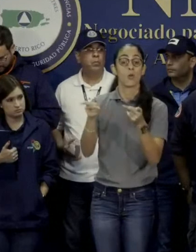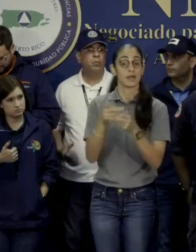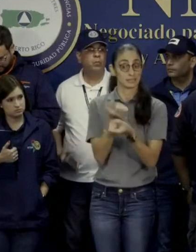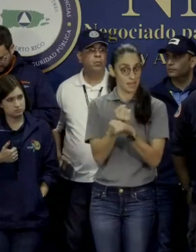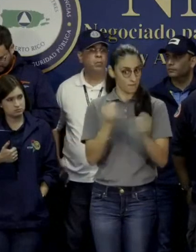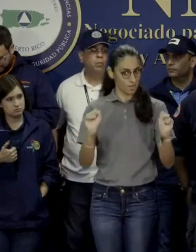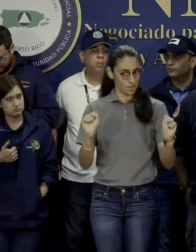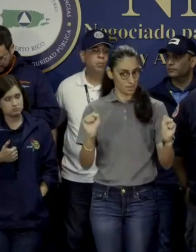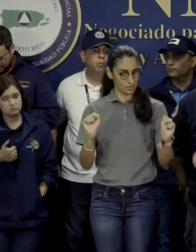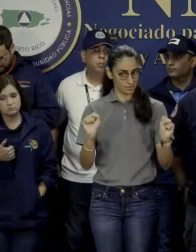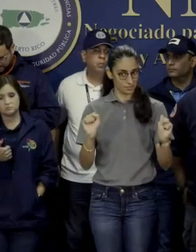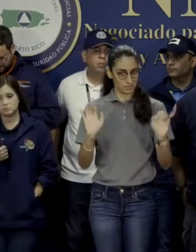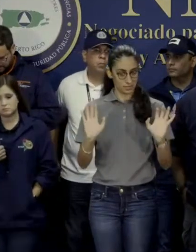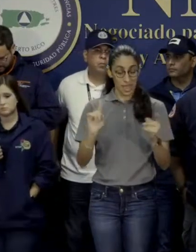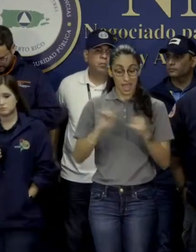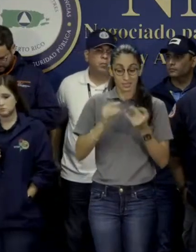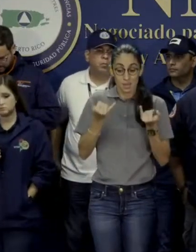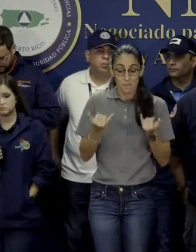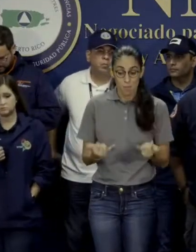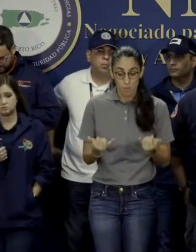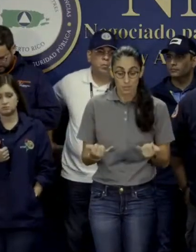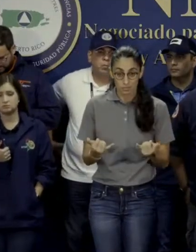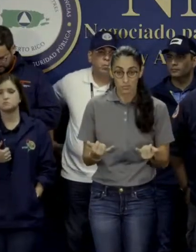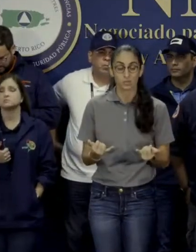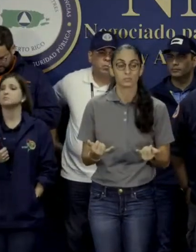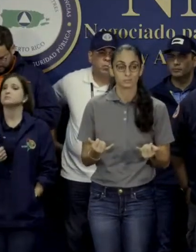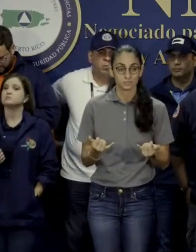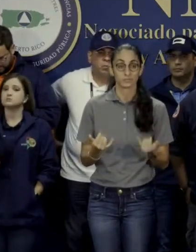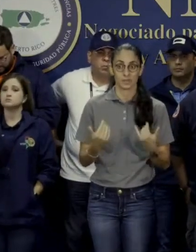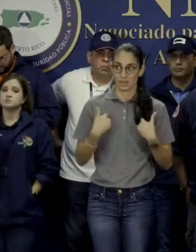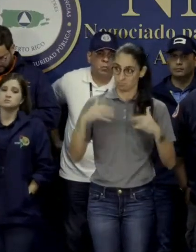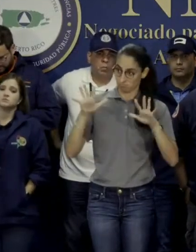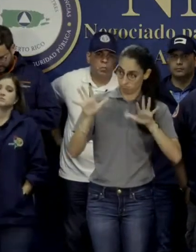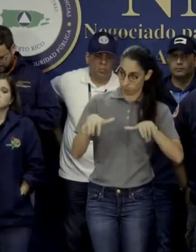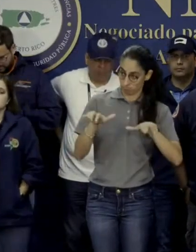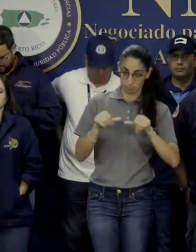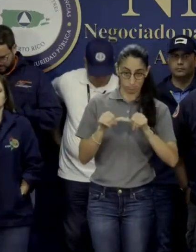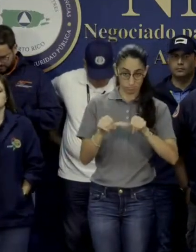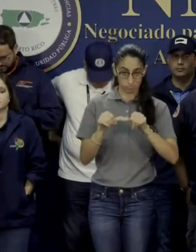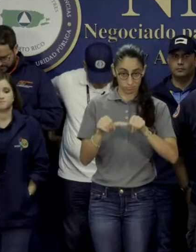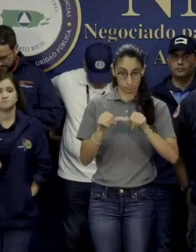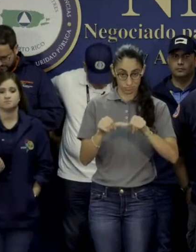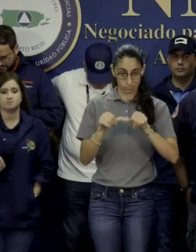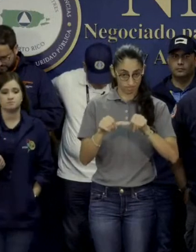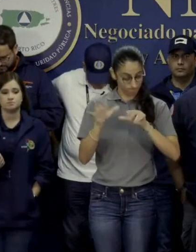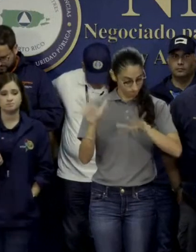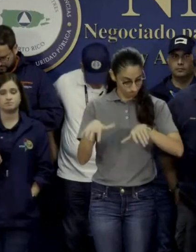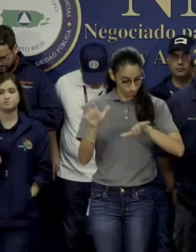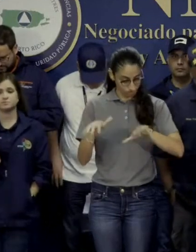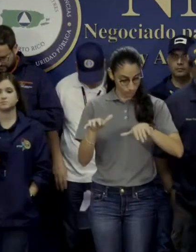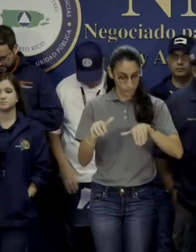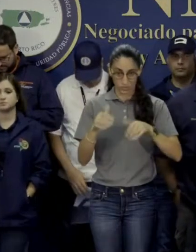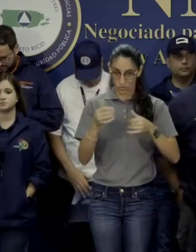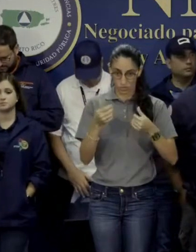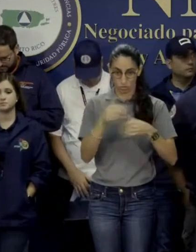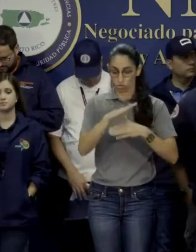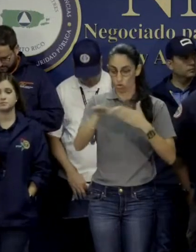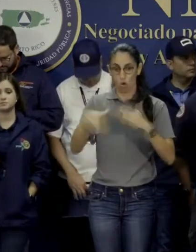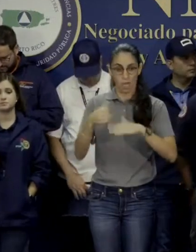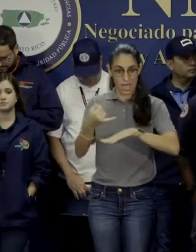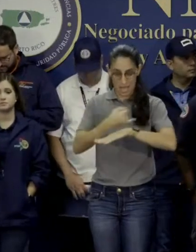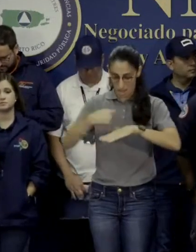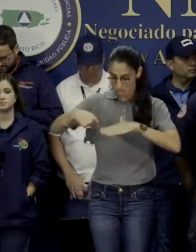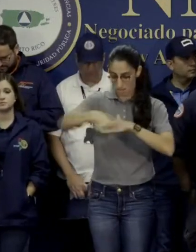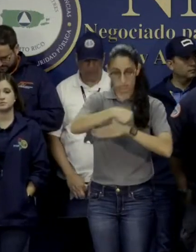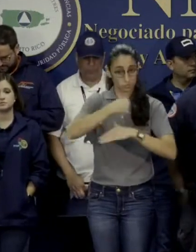esto no se ha acabado, esto ahora mismo está la lluvia afectándonos tremendamente por toda la isla. Hasta